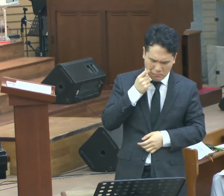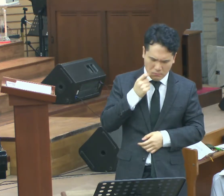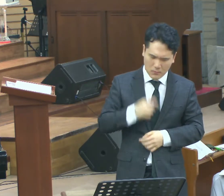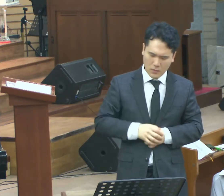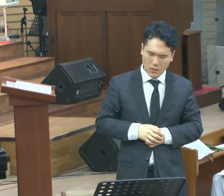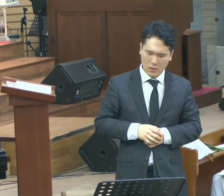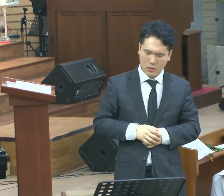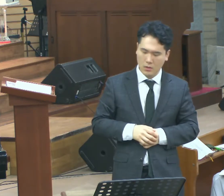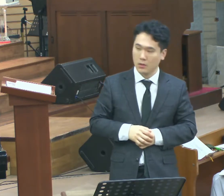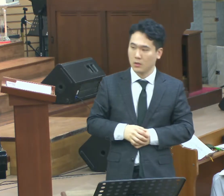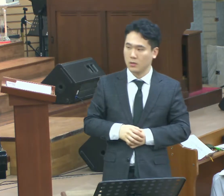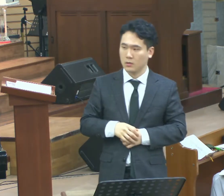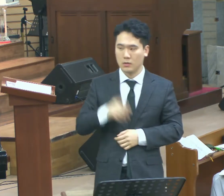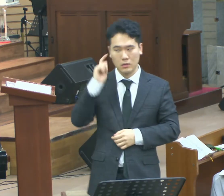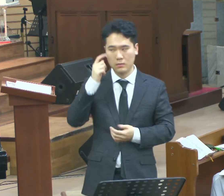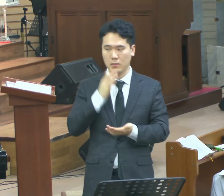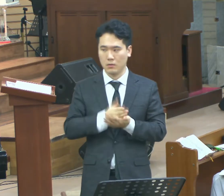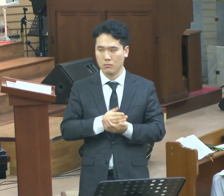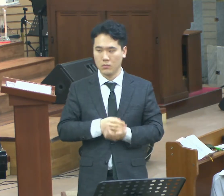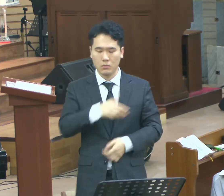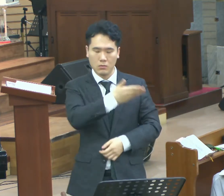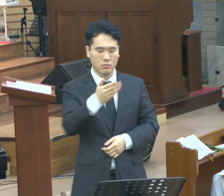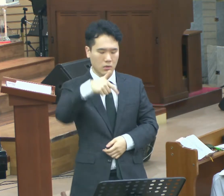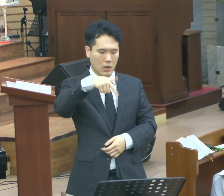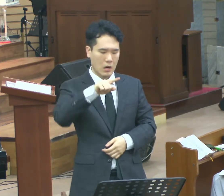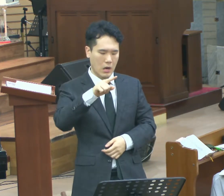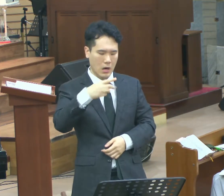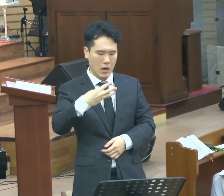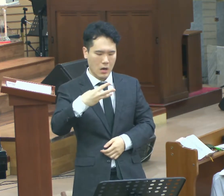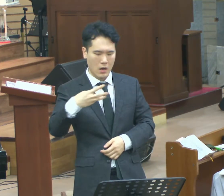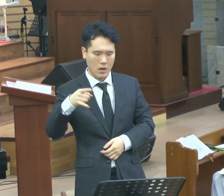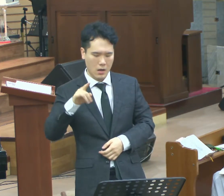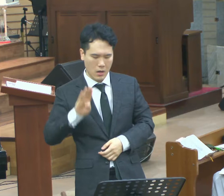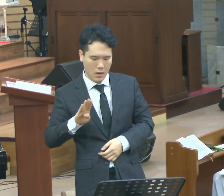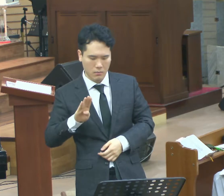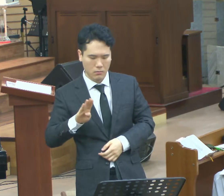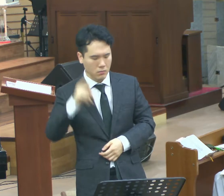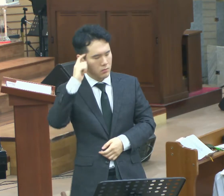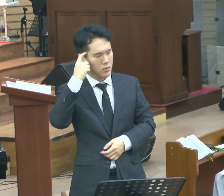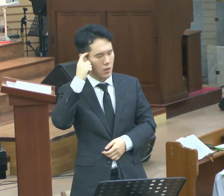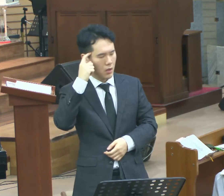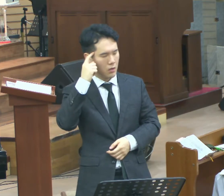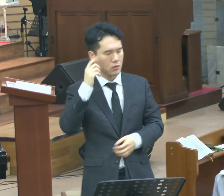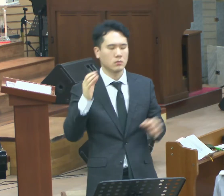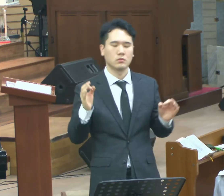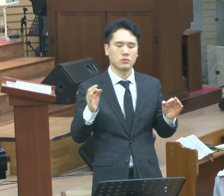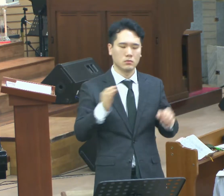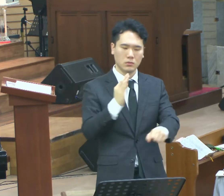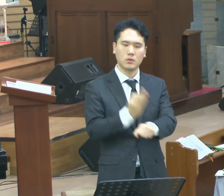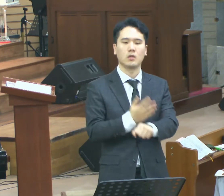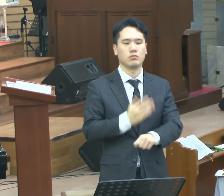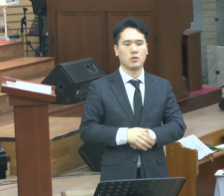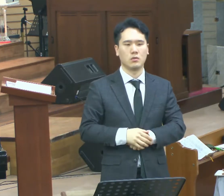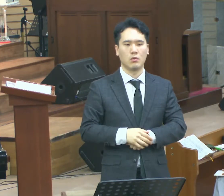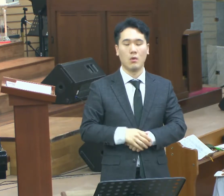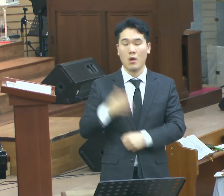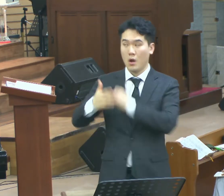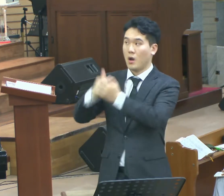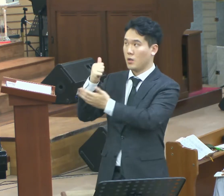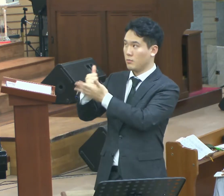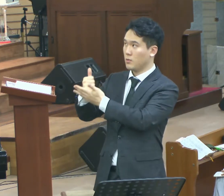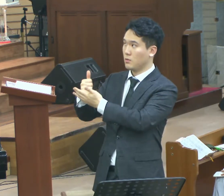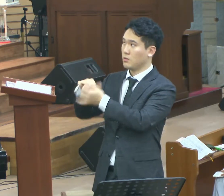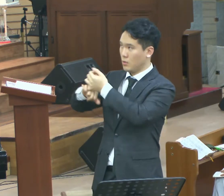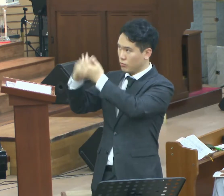아주 단순했어요. 하나님이 이루시면 된다. 이렇게 봤던 것이죠. 세 번째, 믿음은 다음